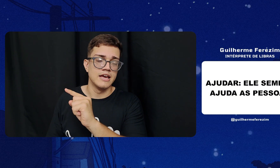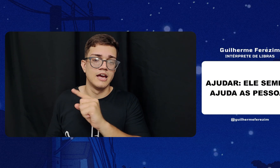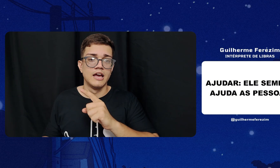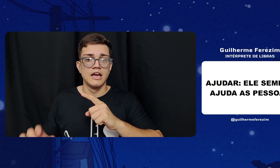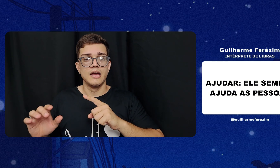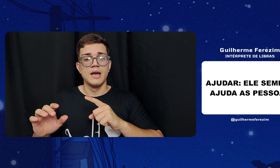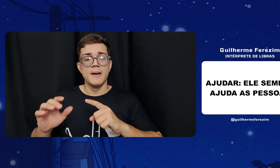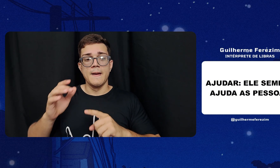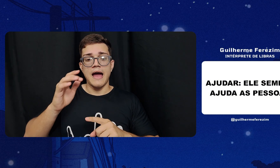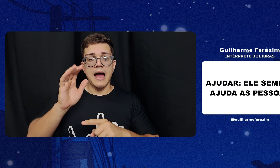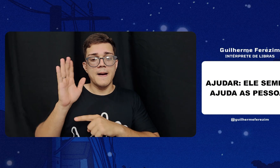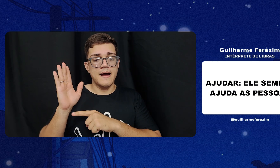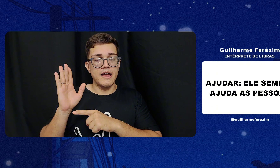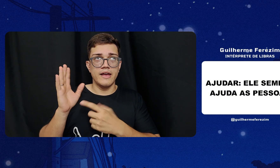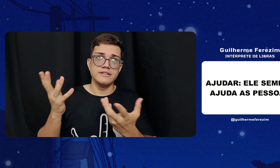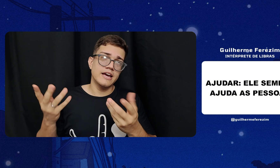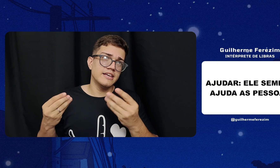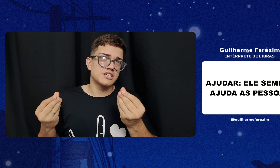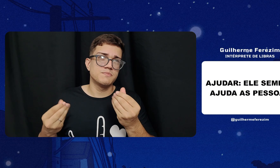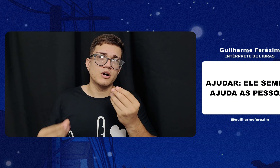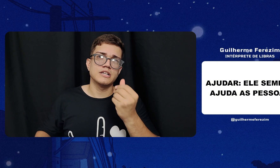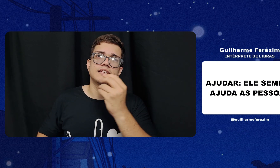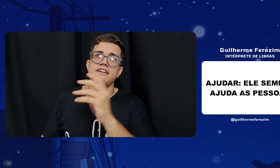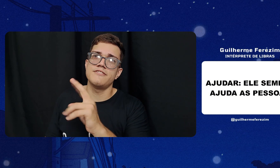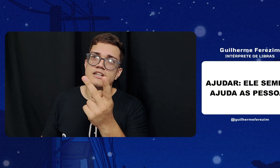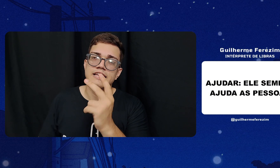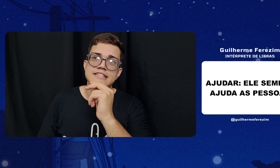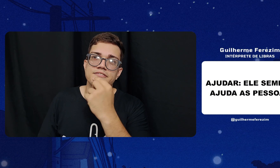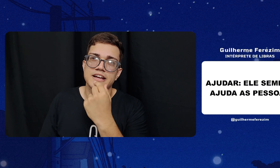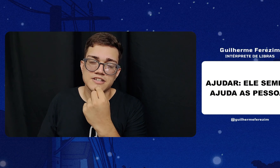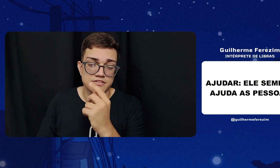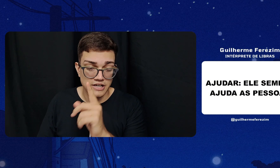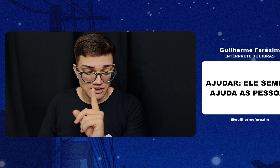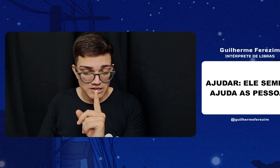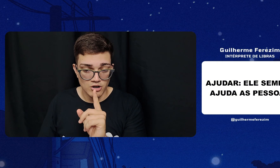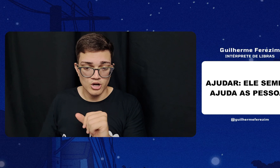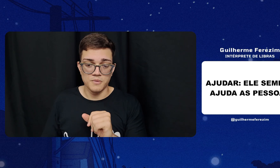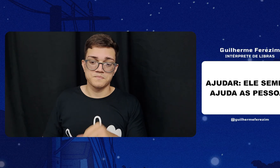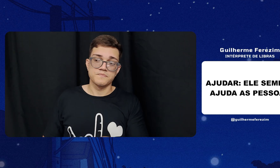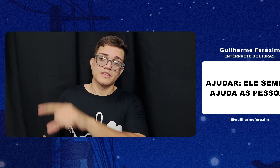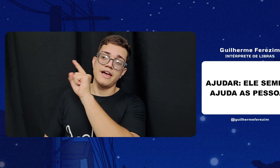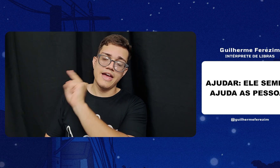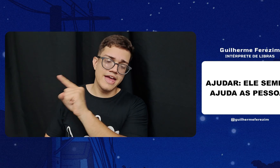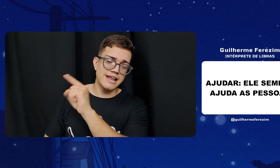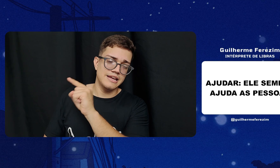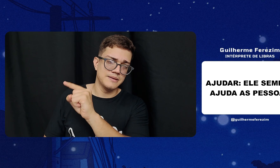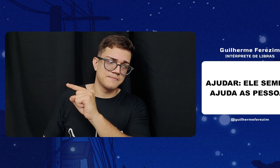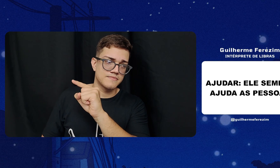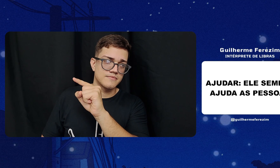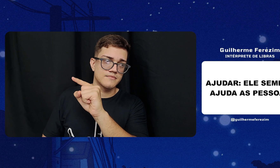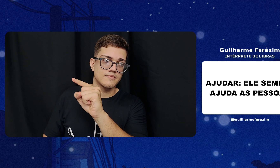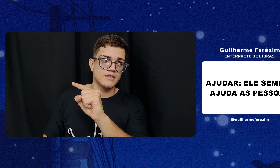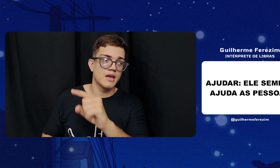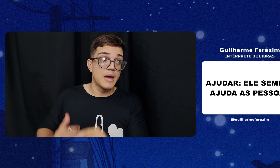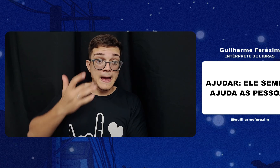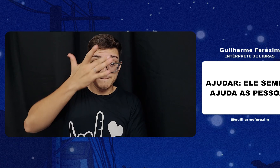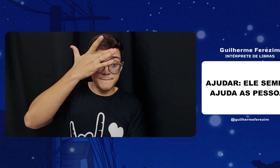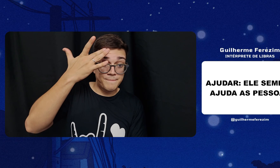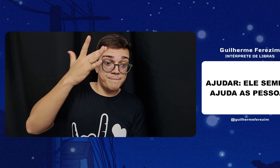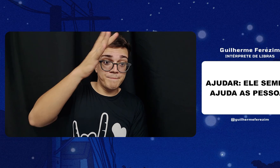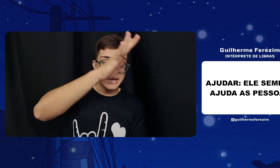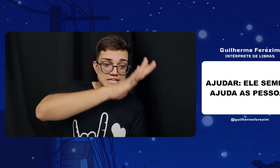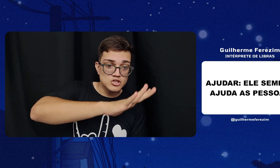Ele. E aí a gente pode até inverter essa frase, acho que ficaria melhor, ó. Ele.